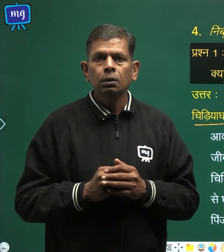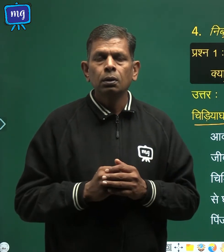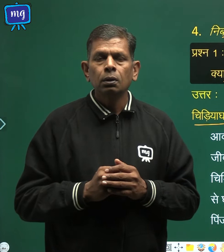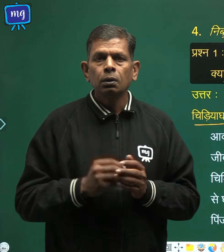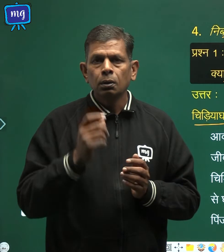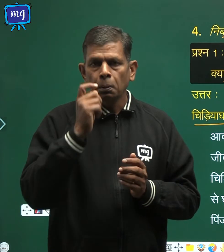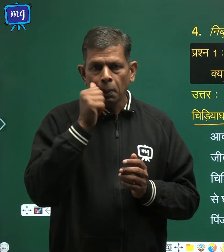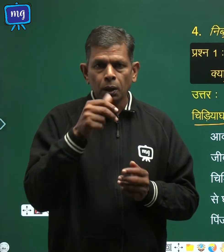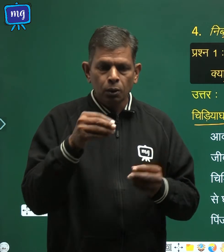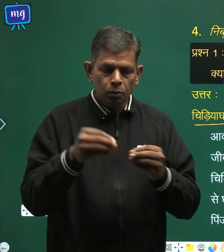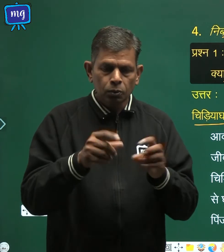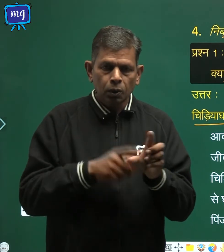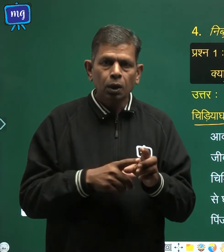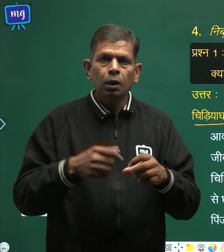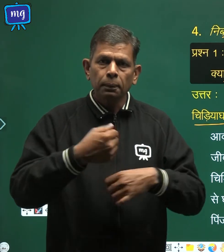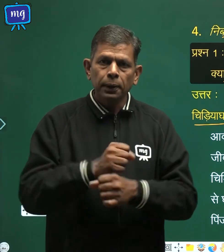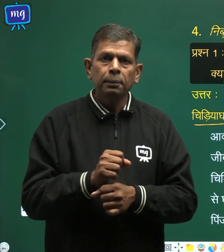मानव द्वारा निर्मित